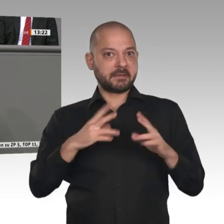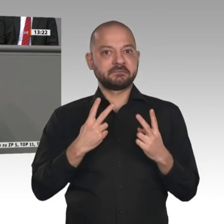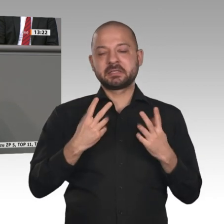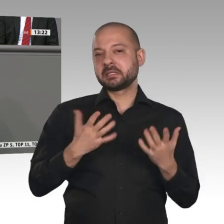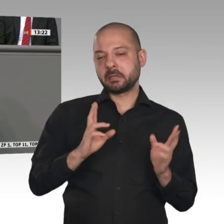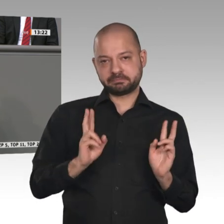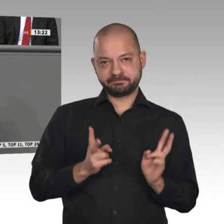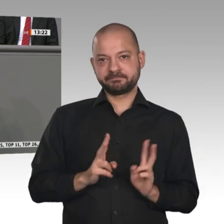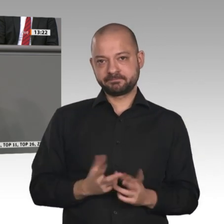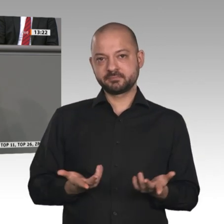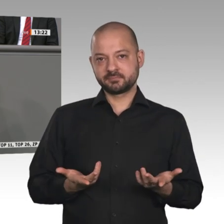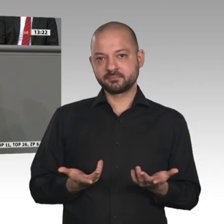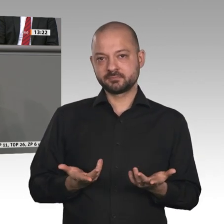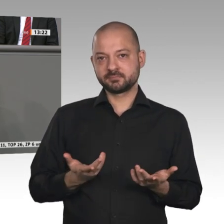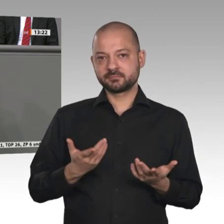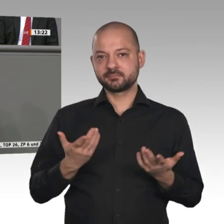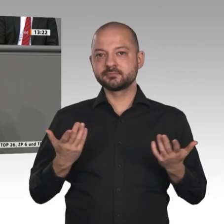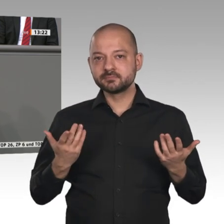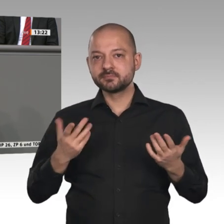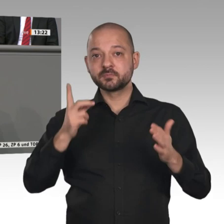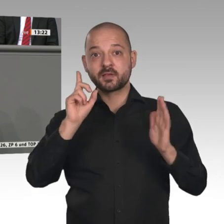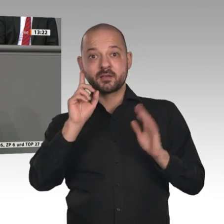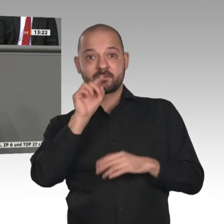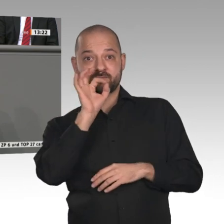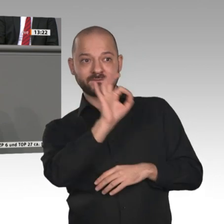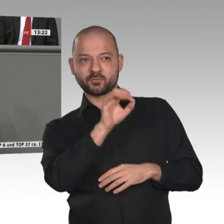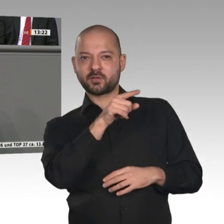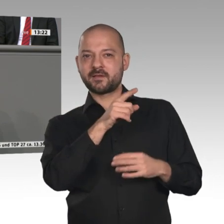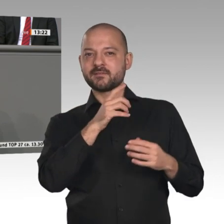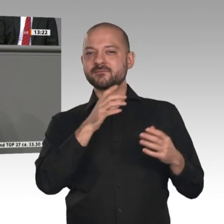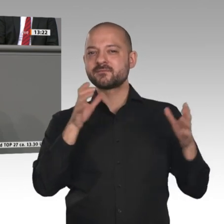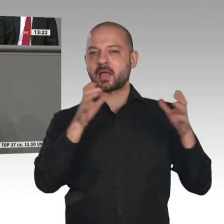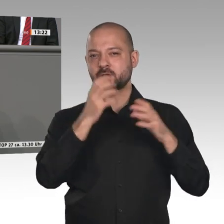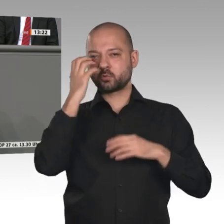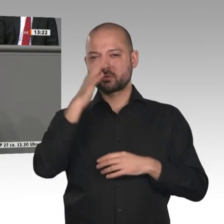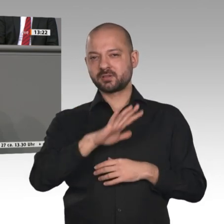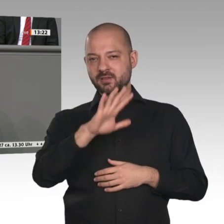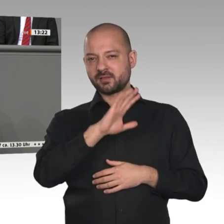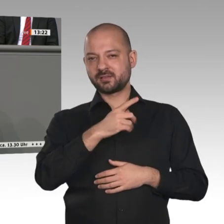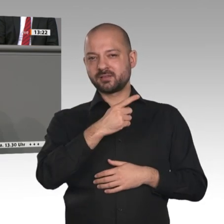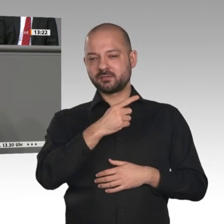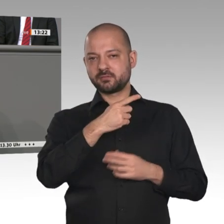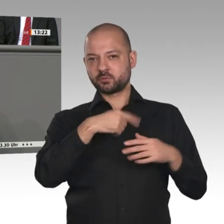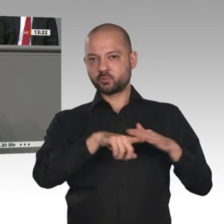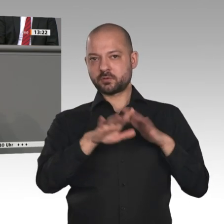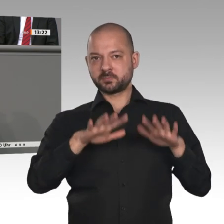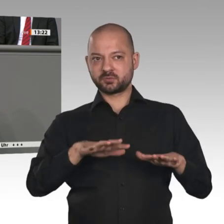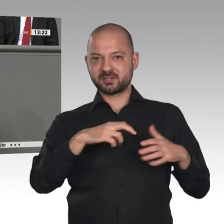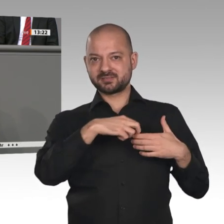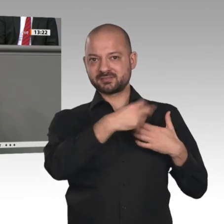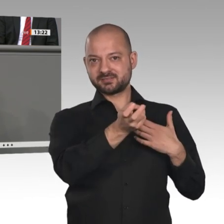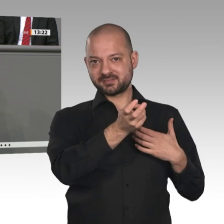gewonnen, wenn sie aufgrund ihrer britischen Staatsangehörigkeit ihre Unionsbürgerschaft verlieren und damit auch die Freizügigkeit. Das